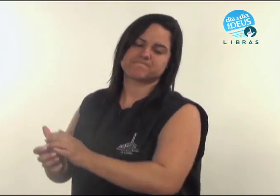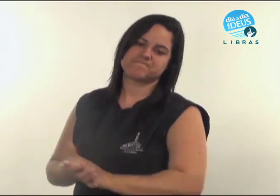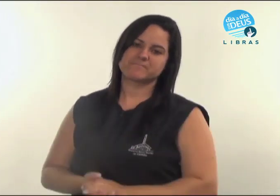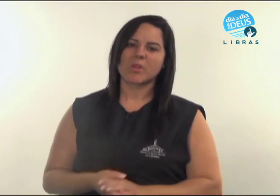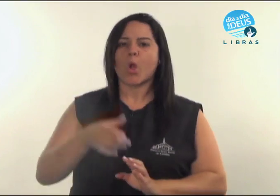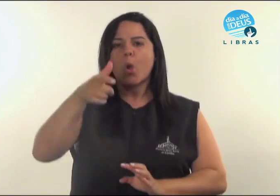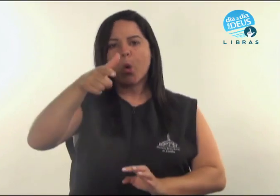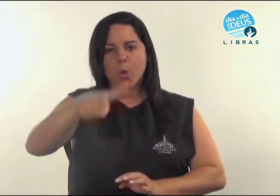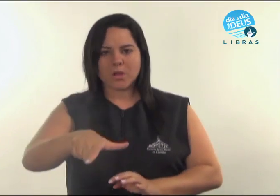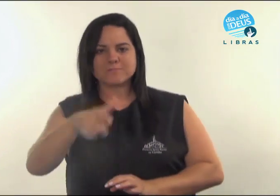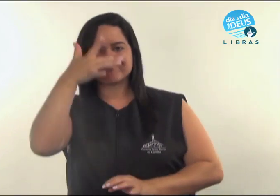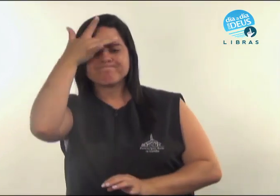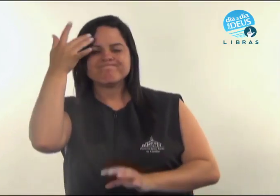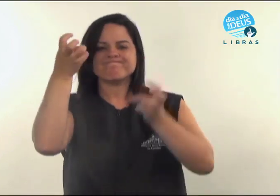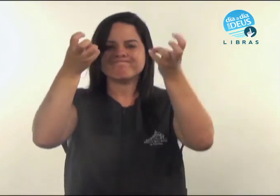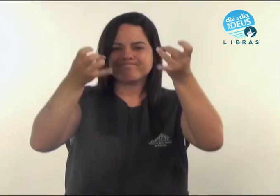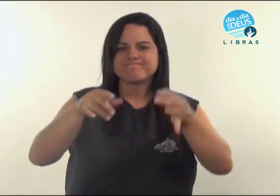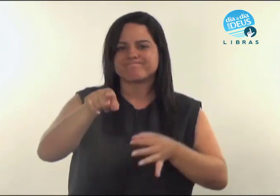Próximo personagem da nossa história é Safira.